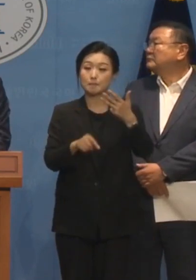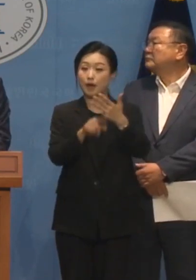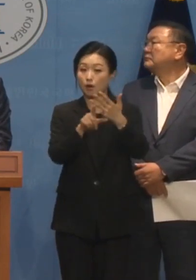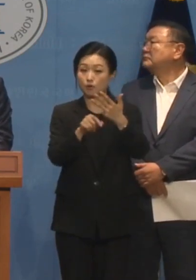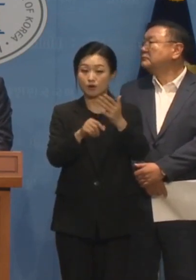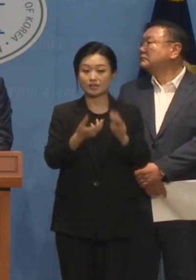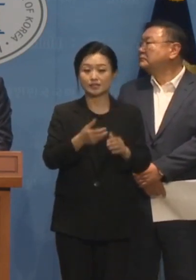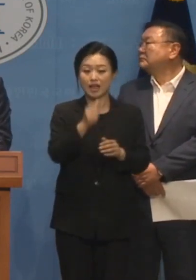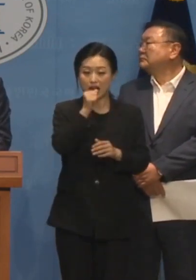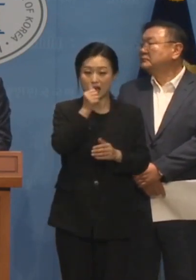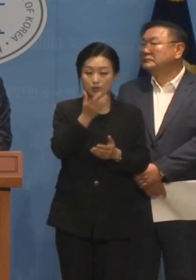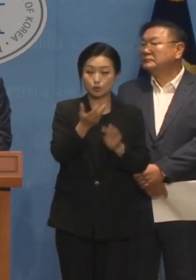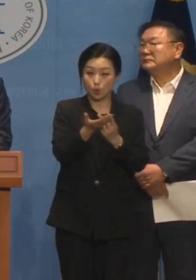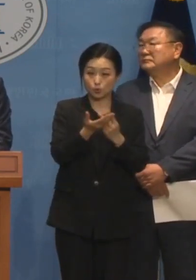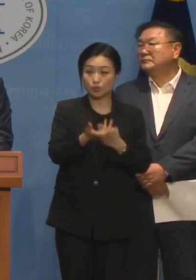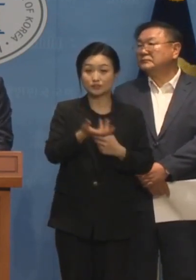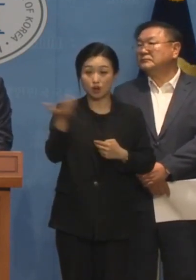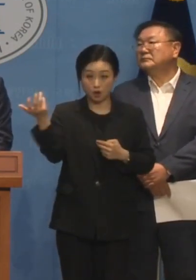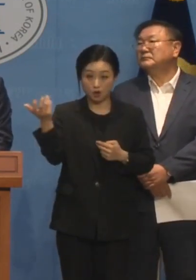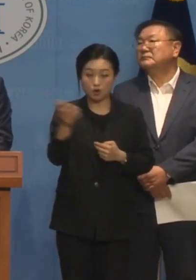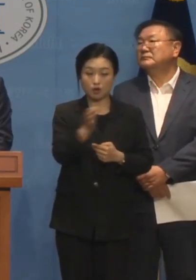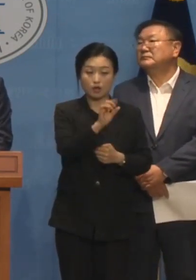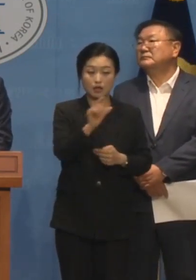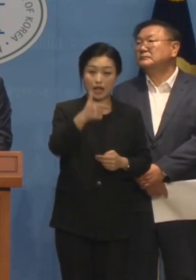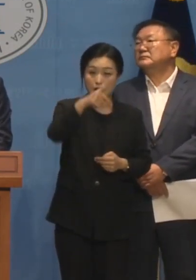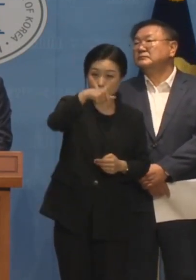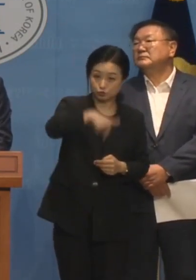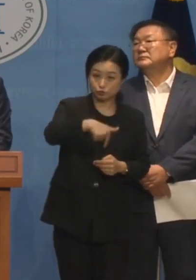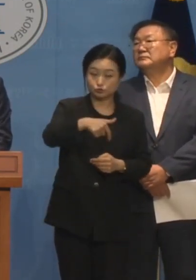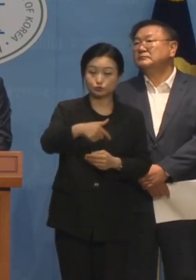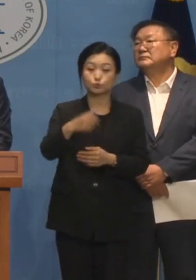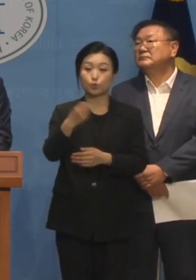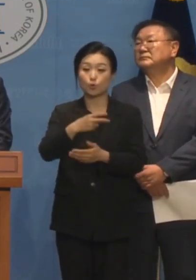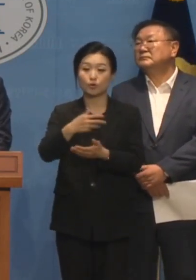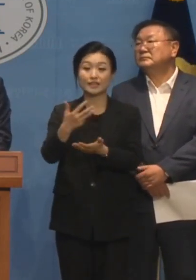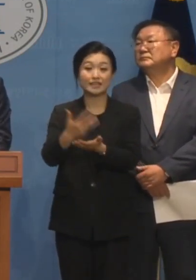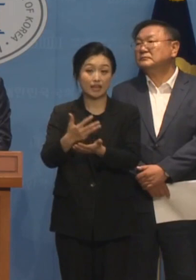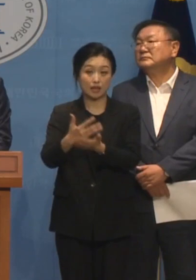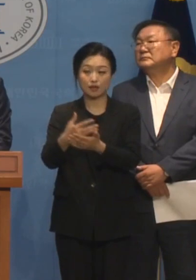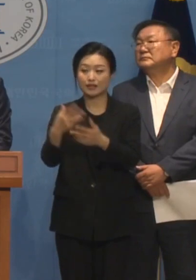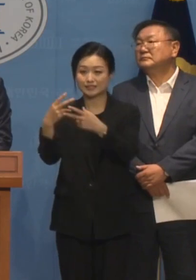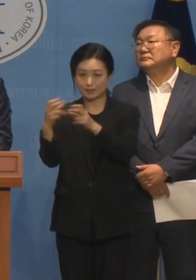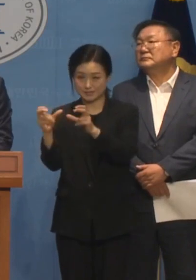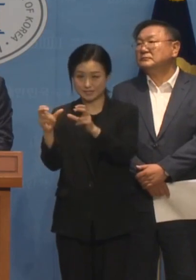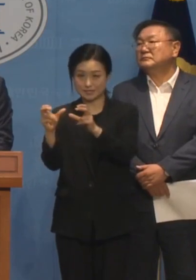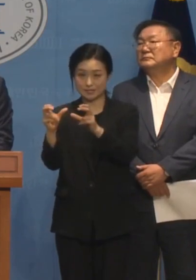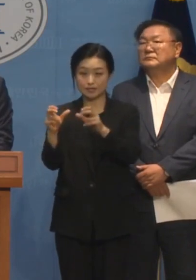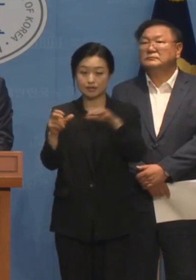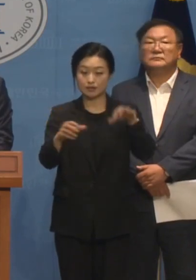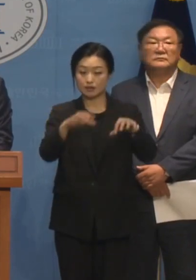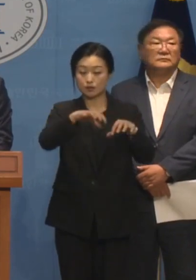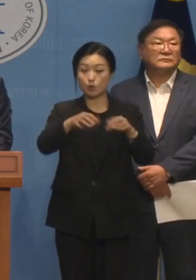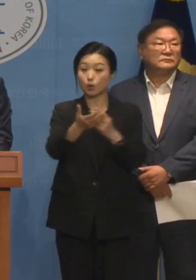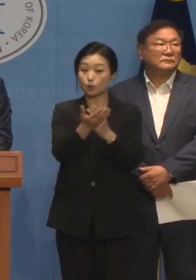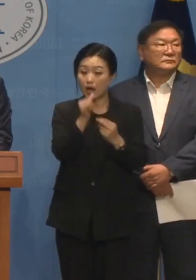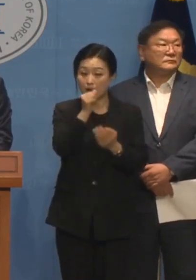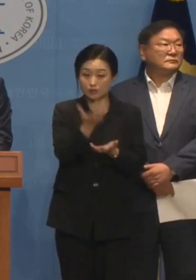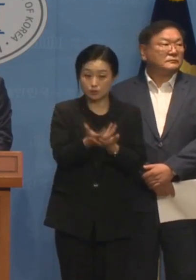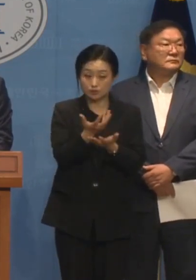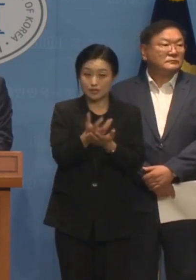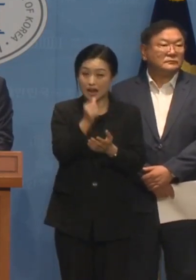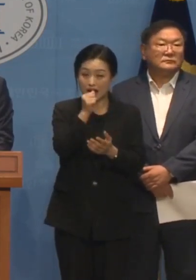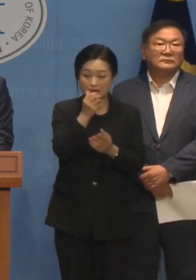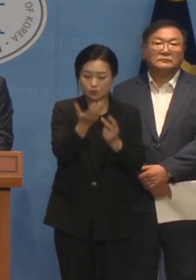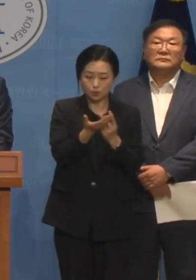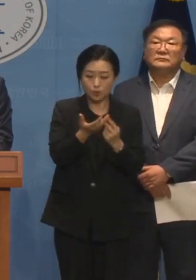달에 철거된 안국역과 이태원 잠실역의 역에서도 독도 조형물이 철거됐는데 그